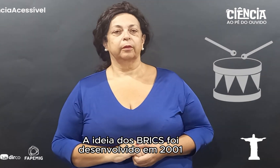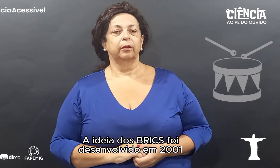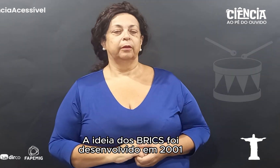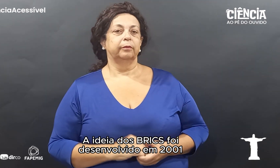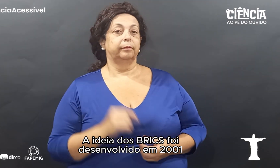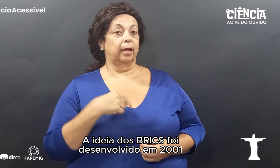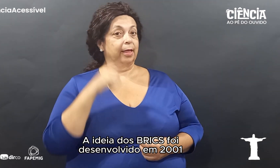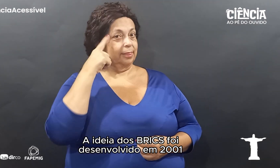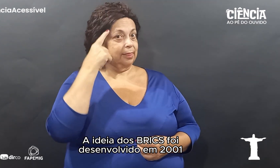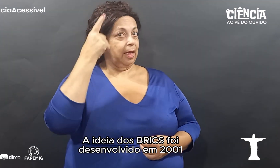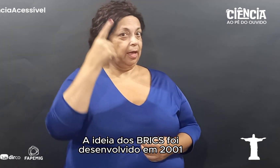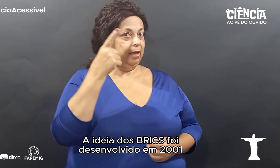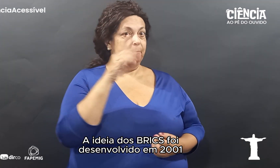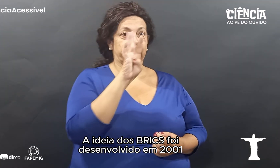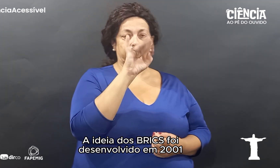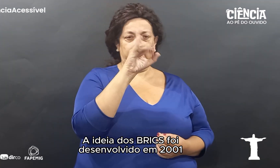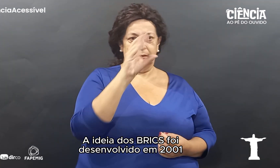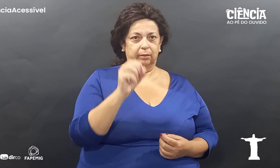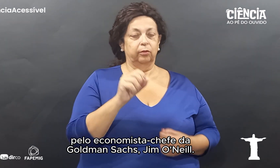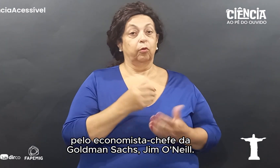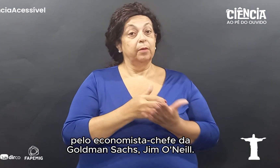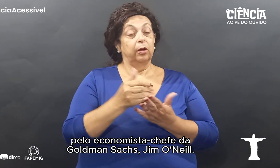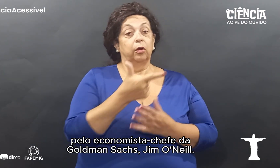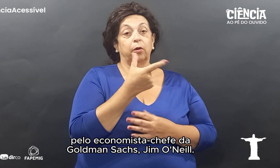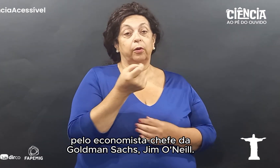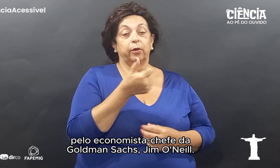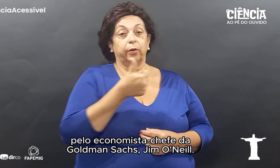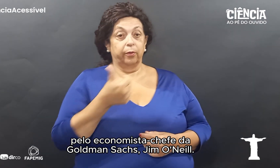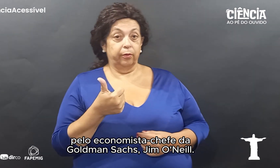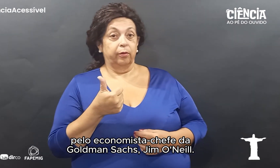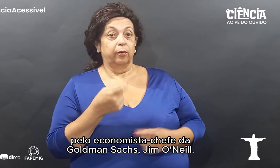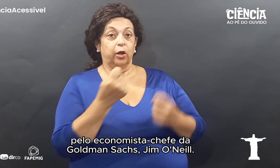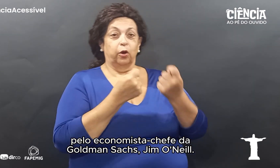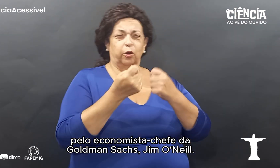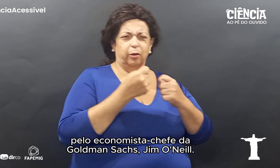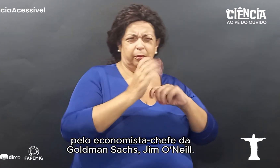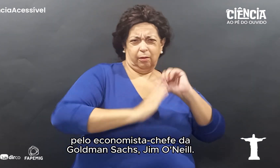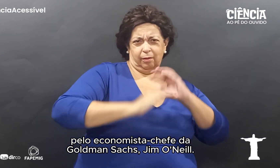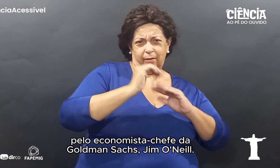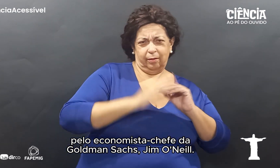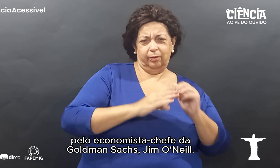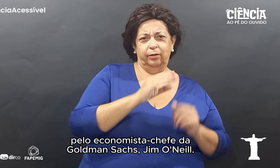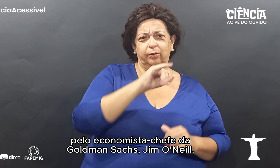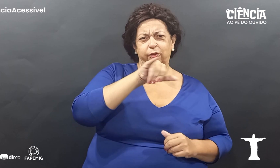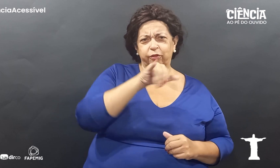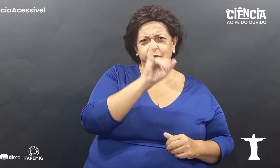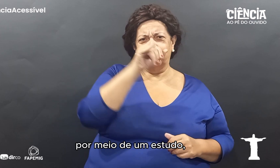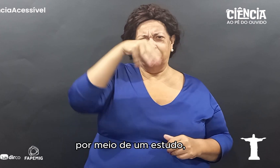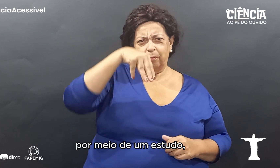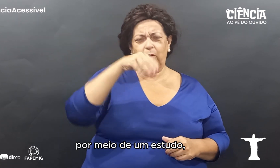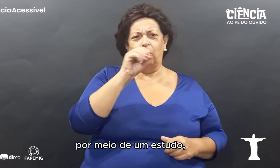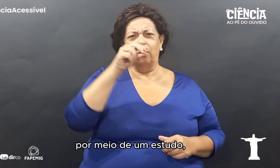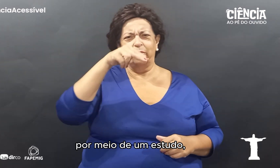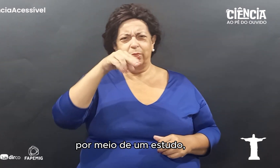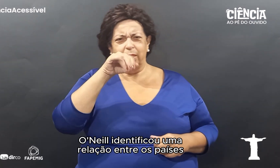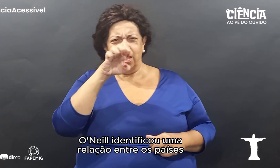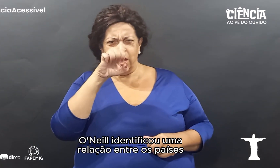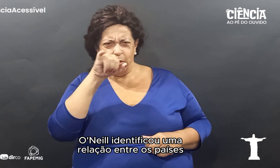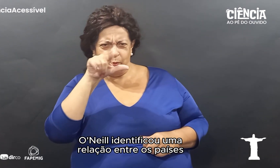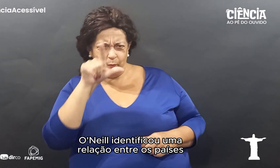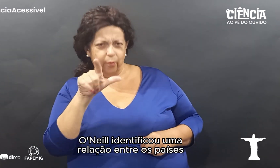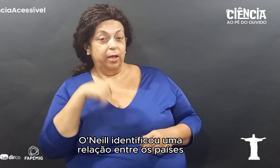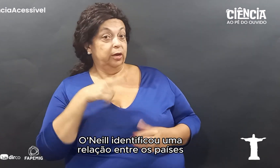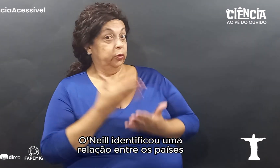A ideia dos BRICS foi desenvolvida em 2001 pelo economista-chefe da Goldman Sachs, Jim O'Neill. Por meio de um estudo,